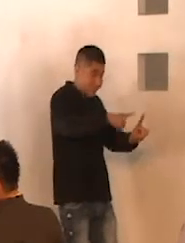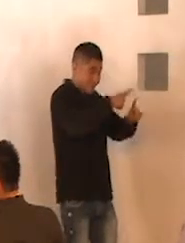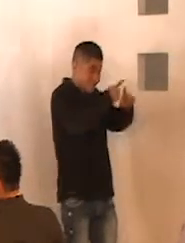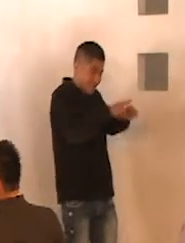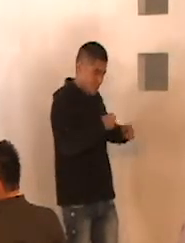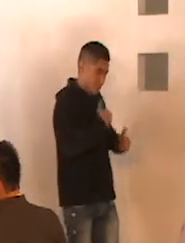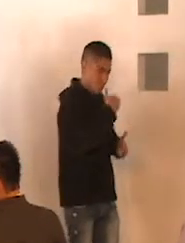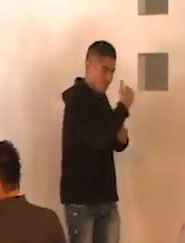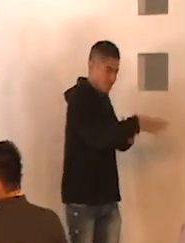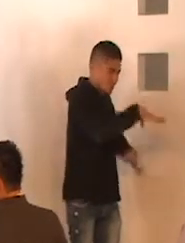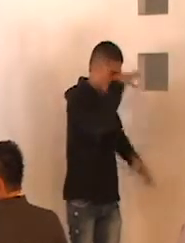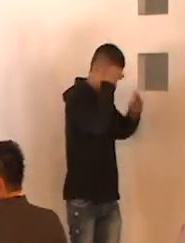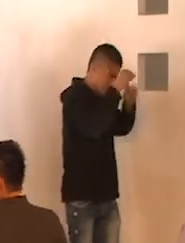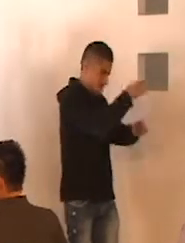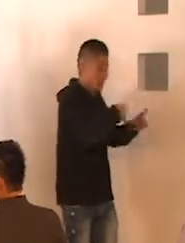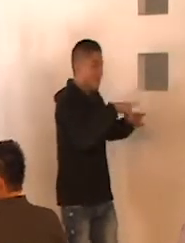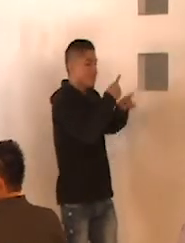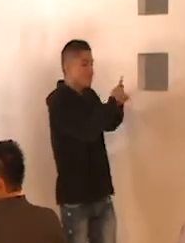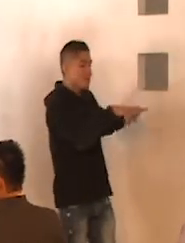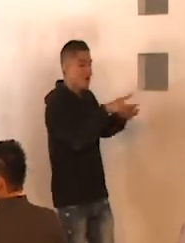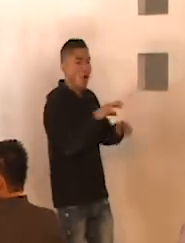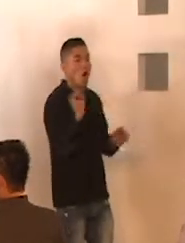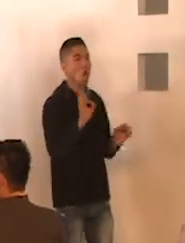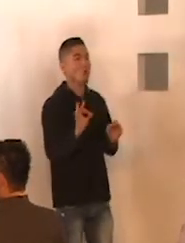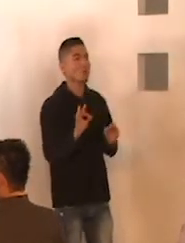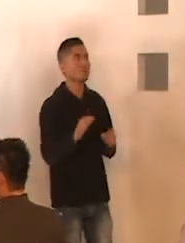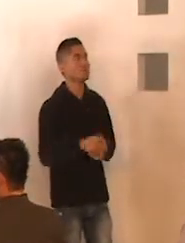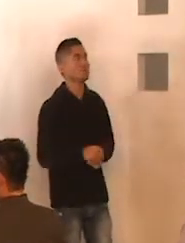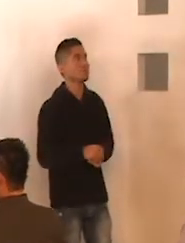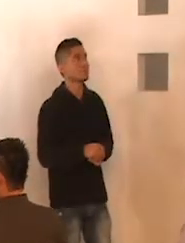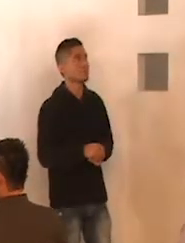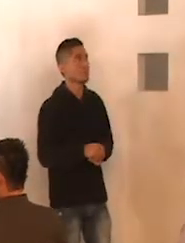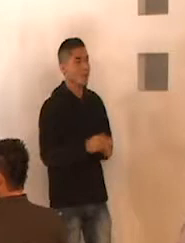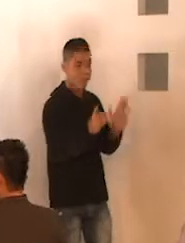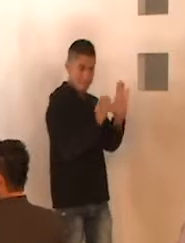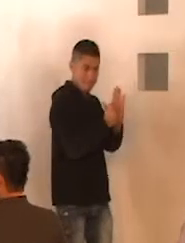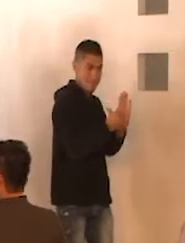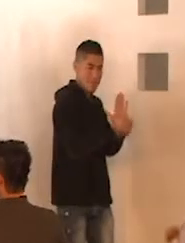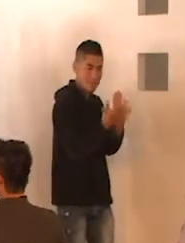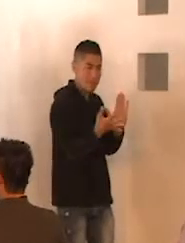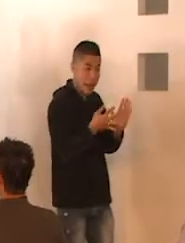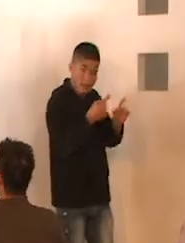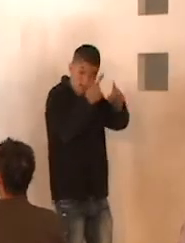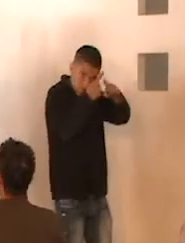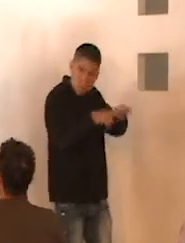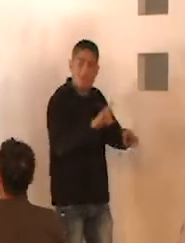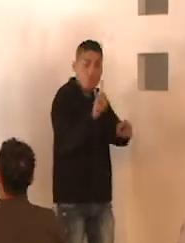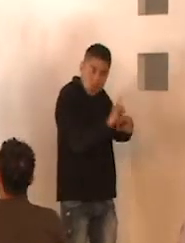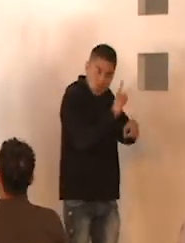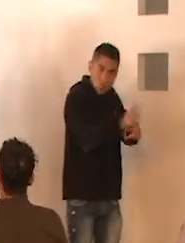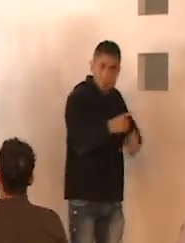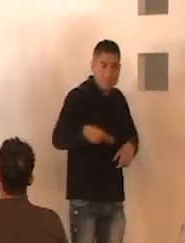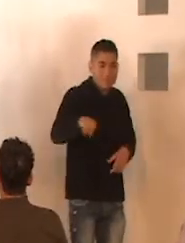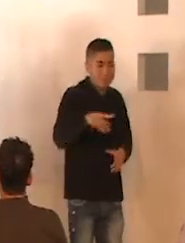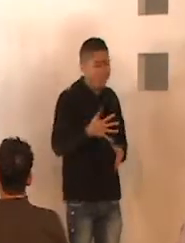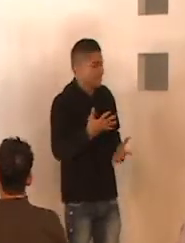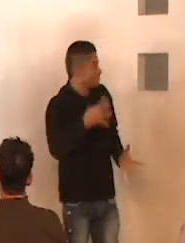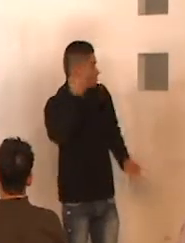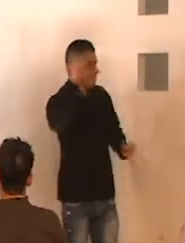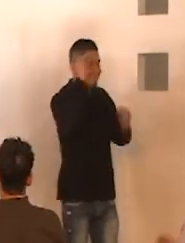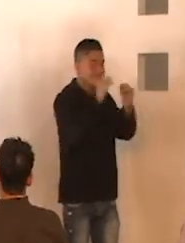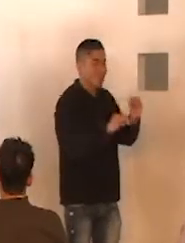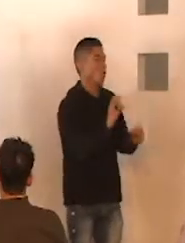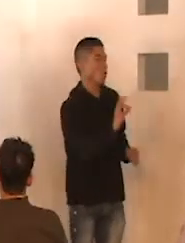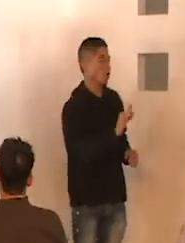materiales diferentes para hacer una clase cuando tienen que trabajar desde sexto a once con determinadas